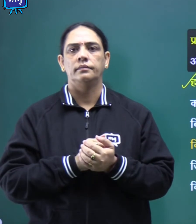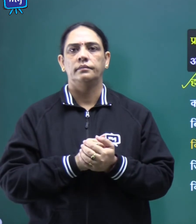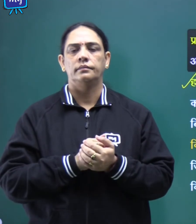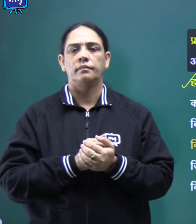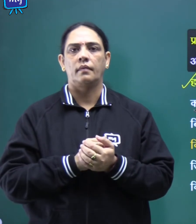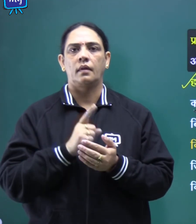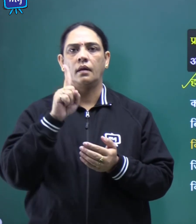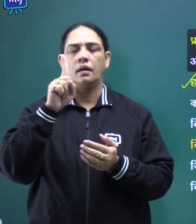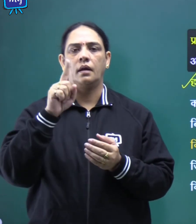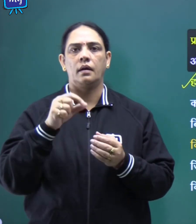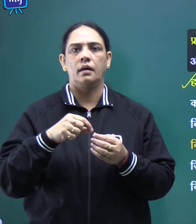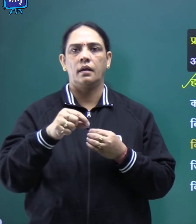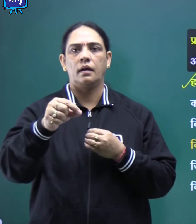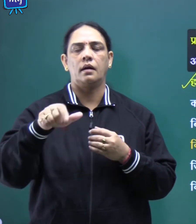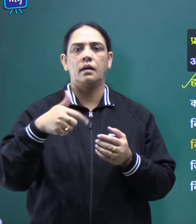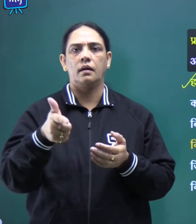एक रेखा का